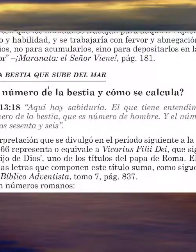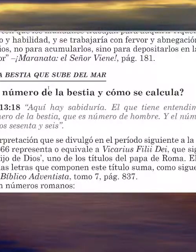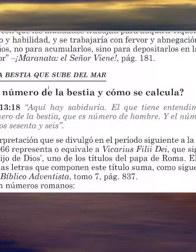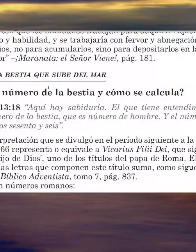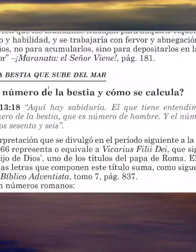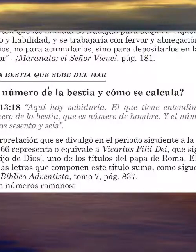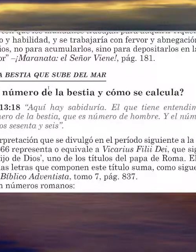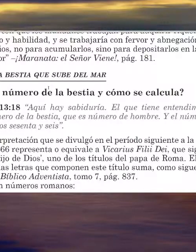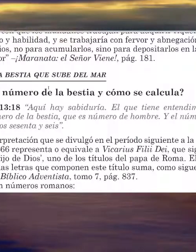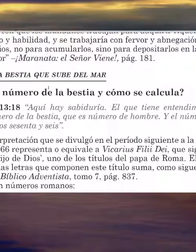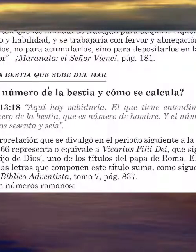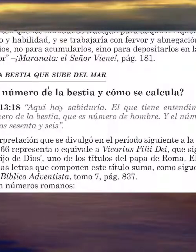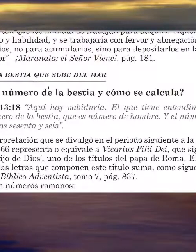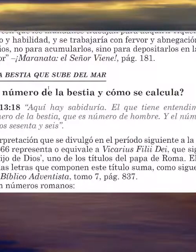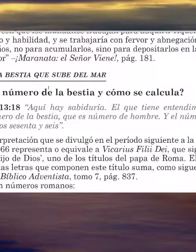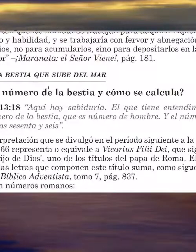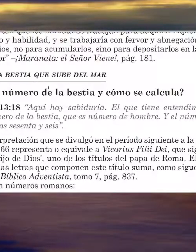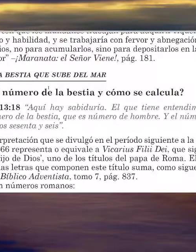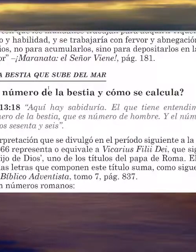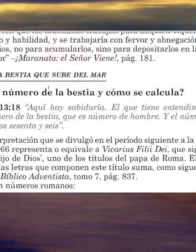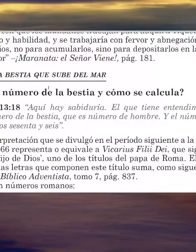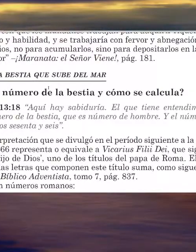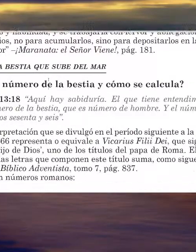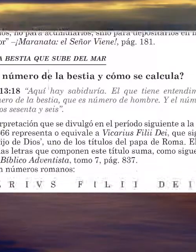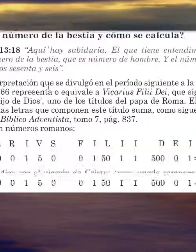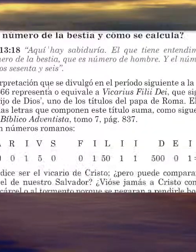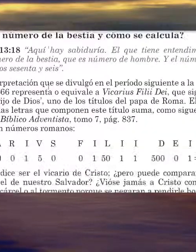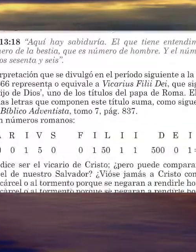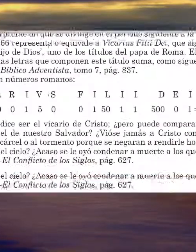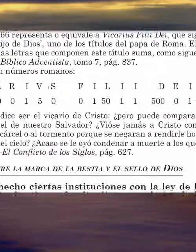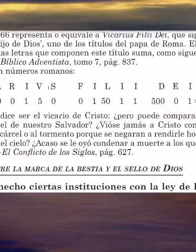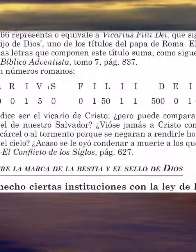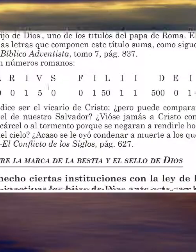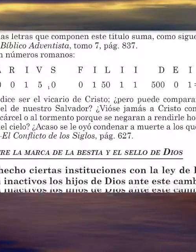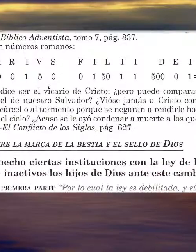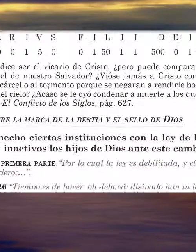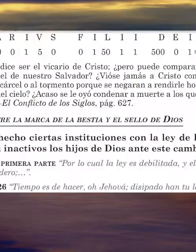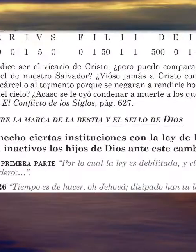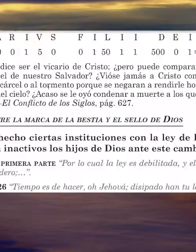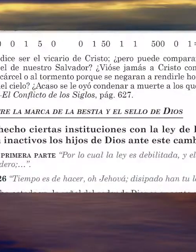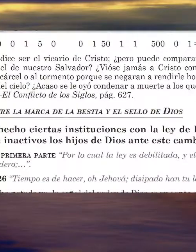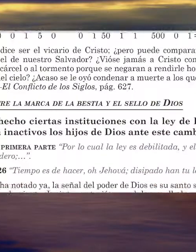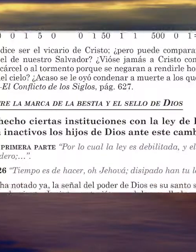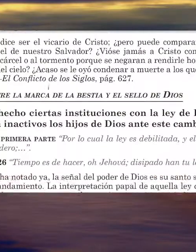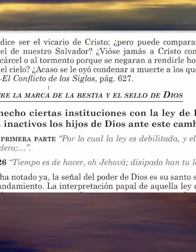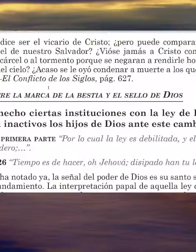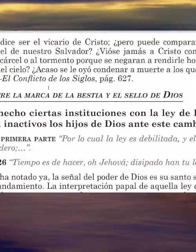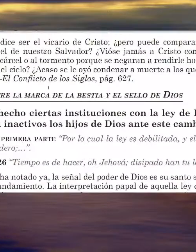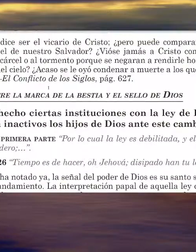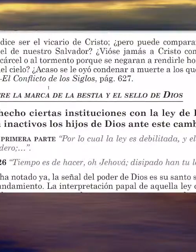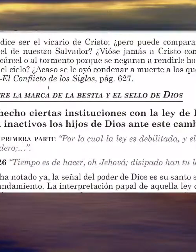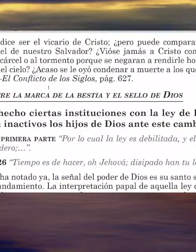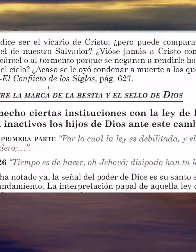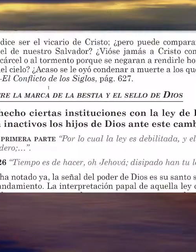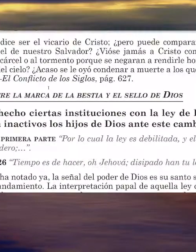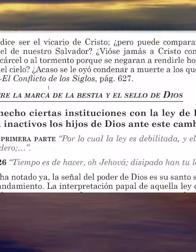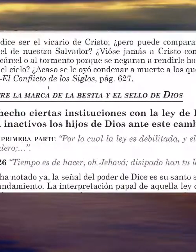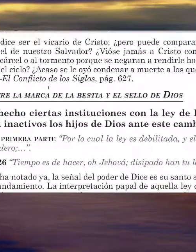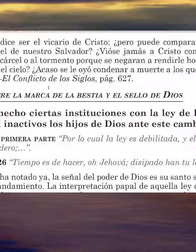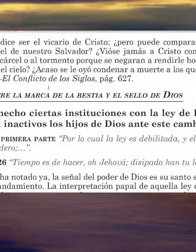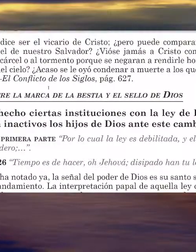un otro término muy importante para que nuestras visitas entiendan la marca y